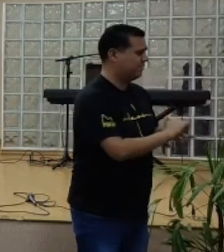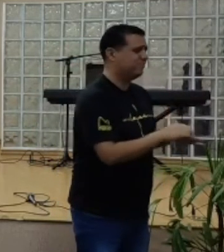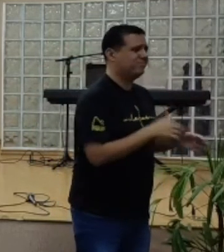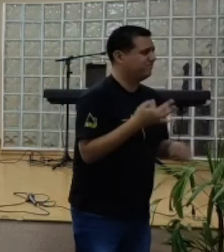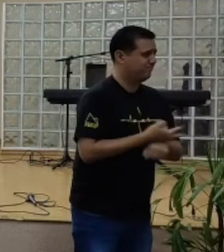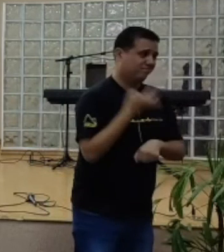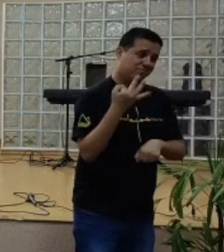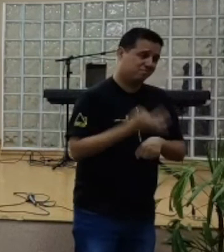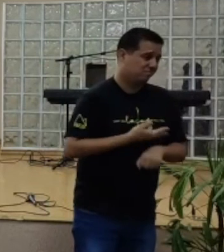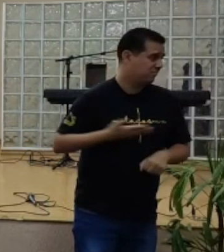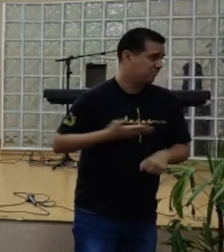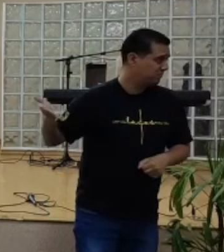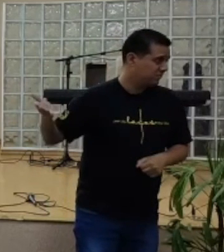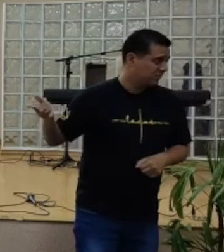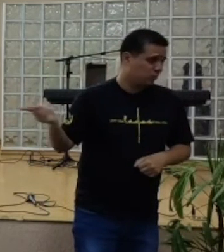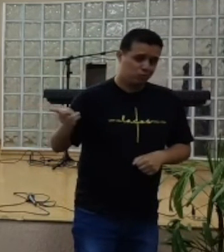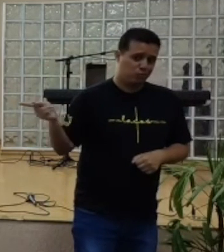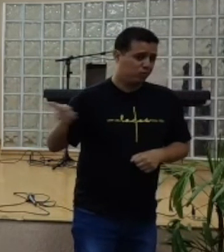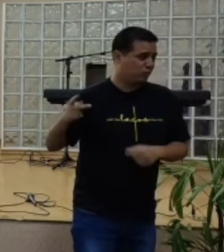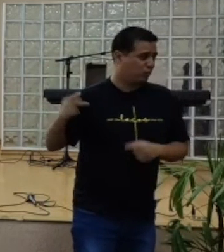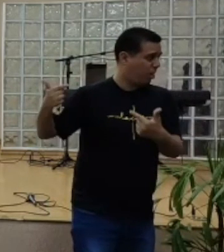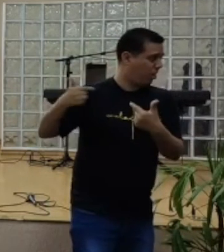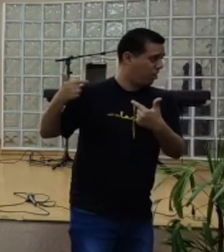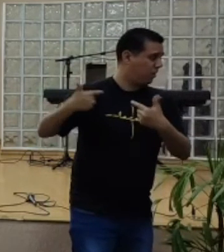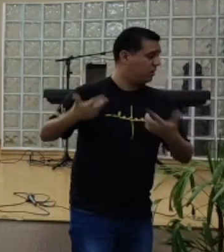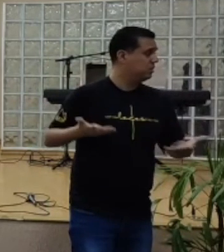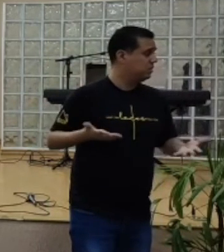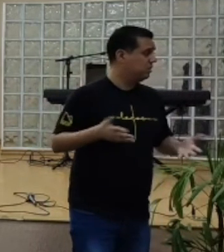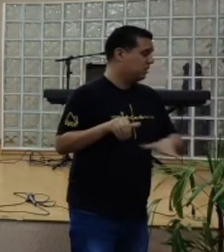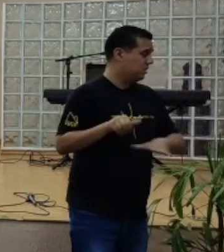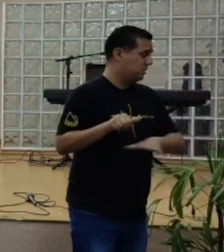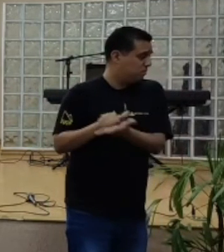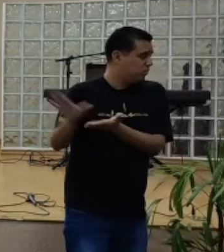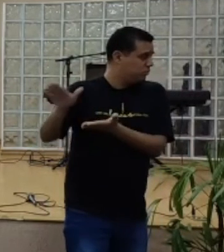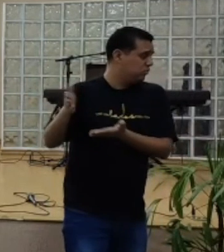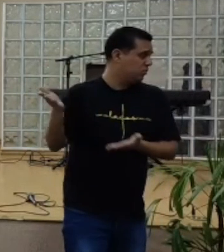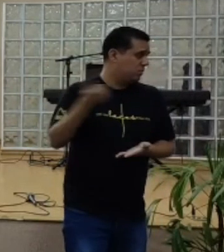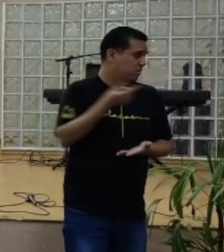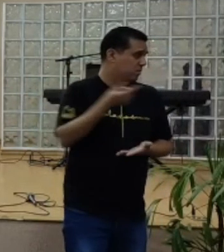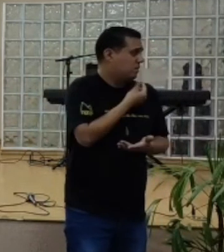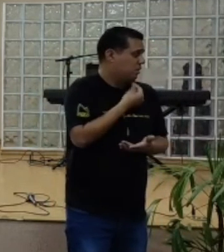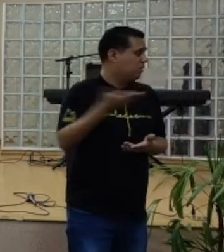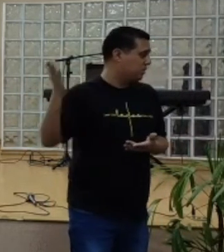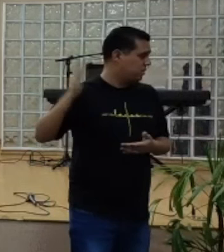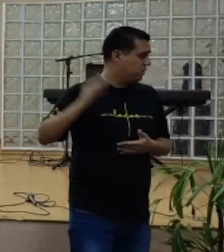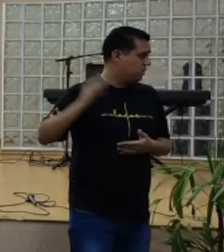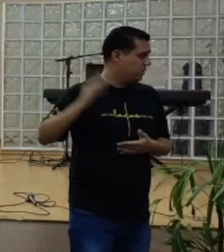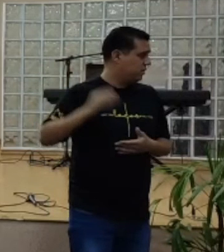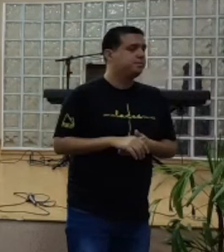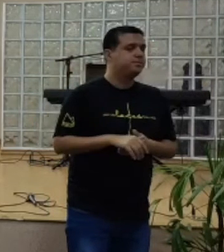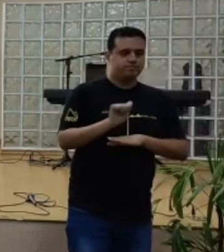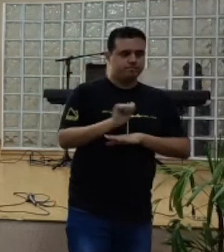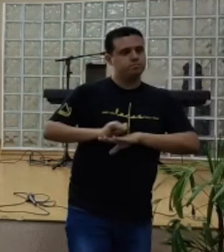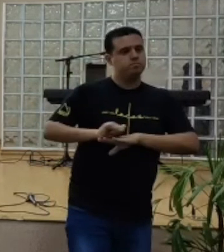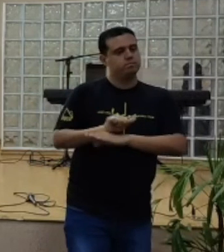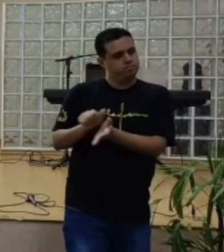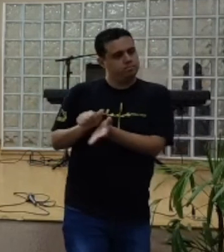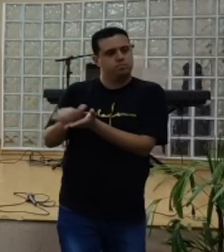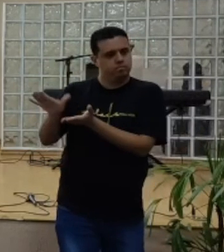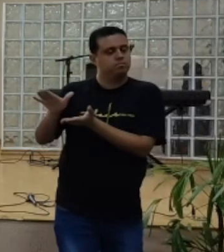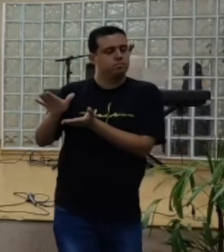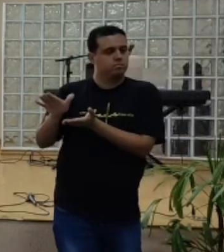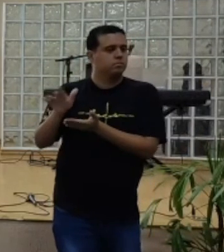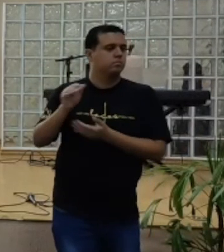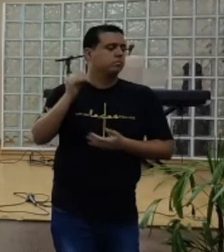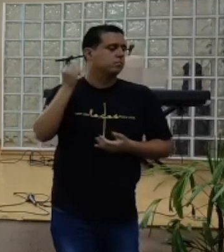mais Ismael e Agar, expulse o menino. E Abraão manda embora